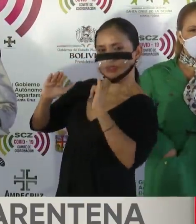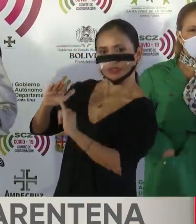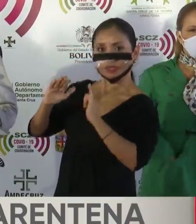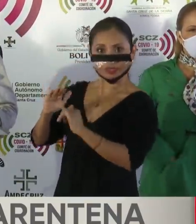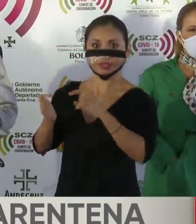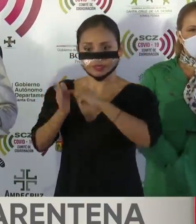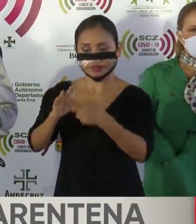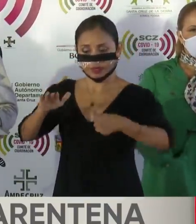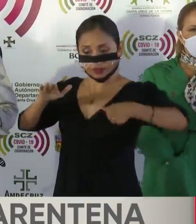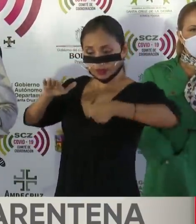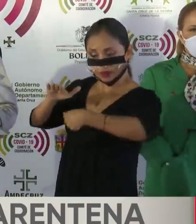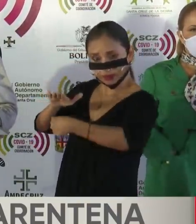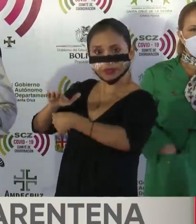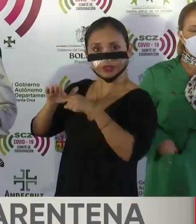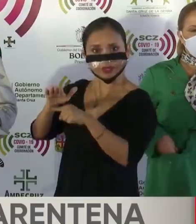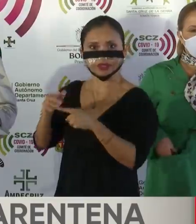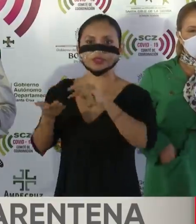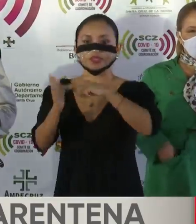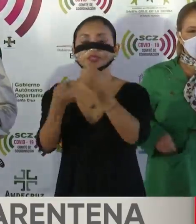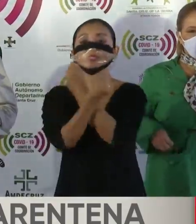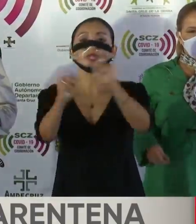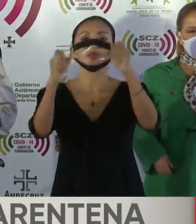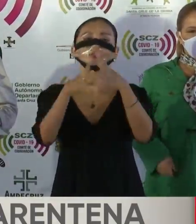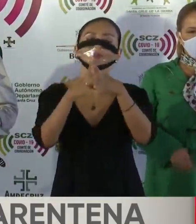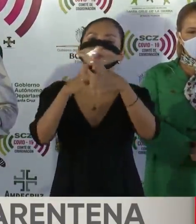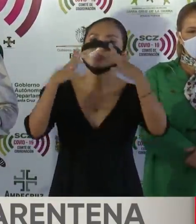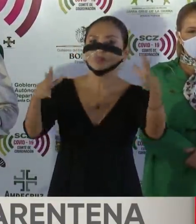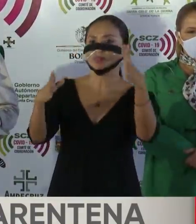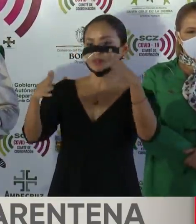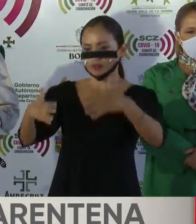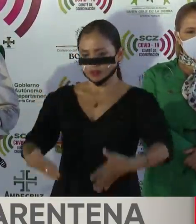La cuarentena ha salvado muchas vidas.